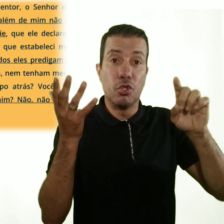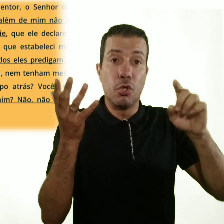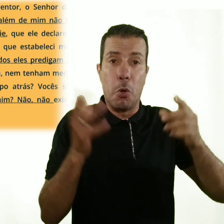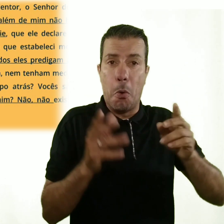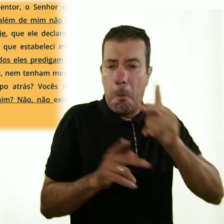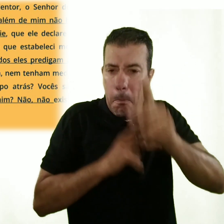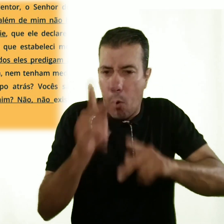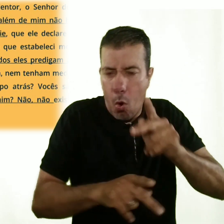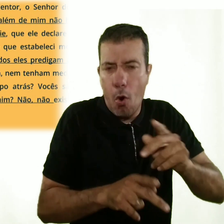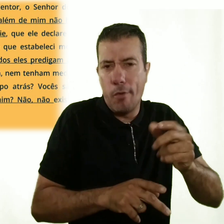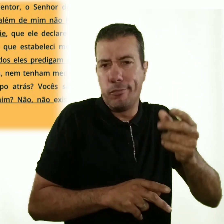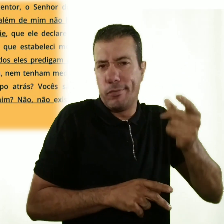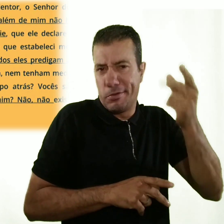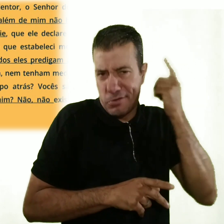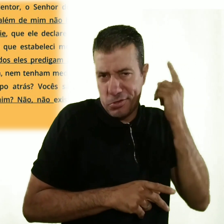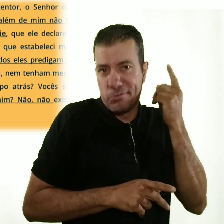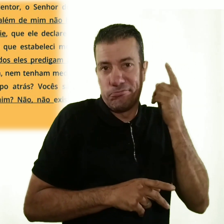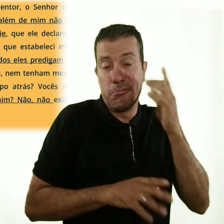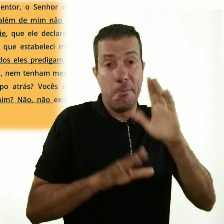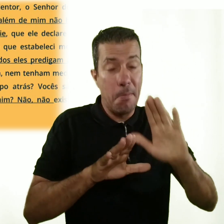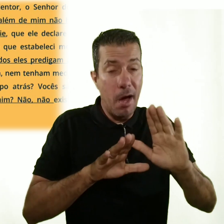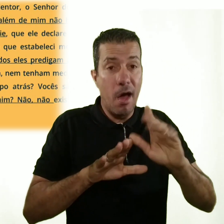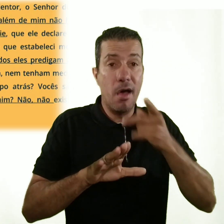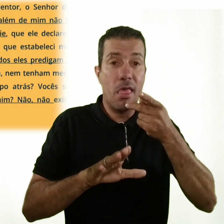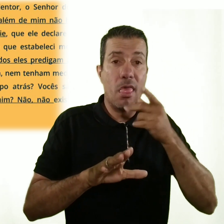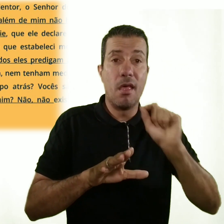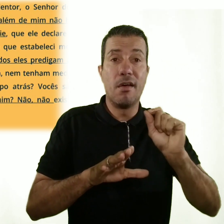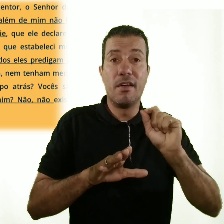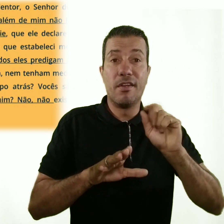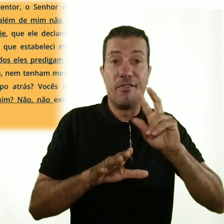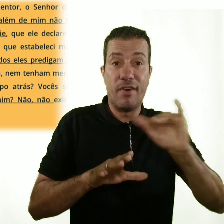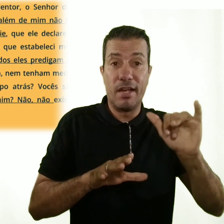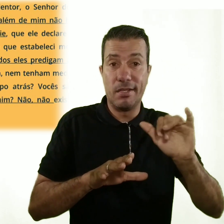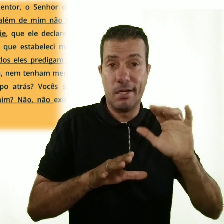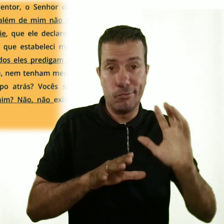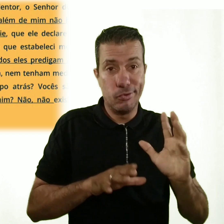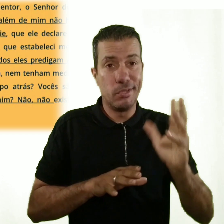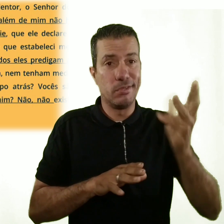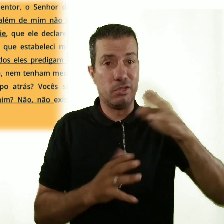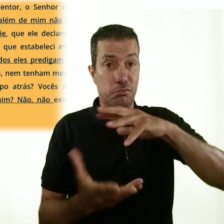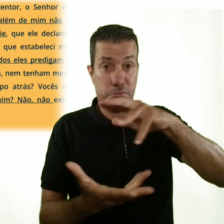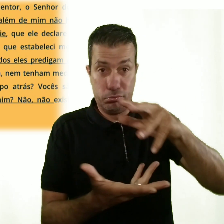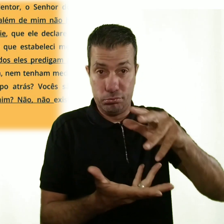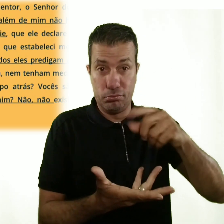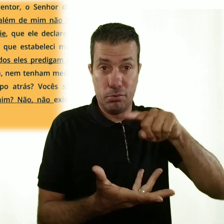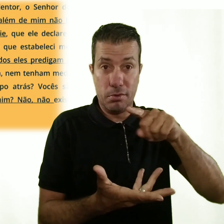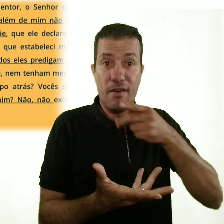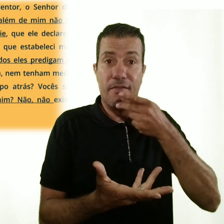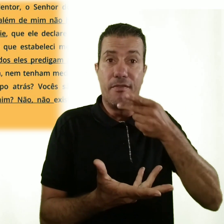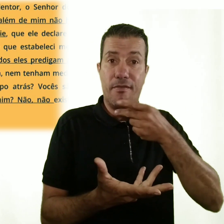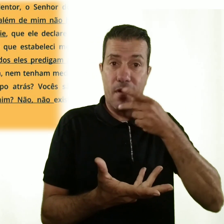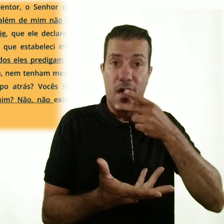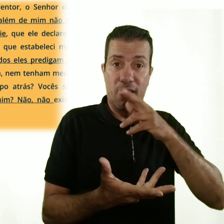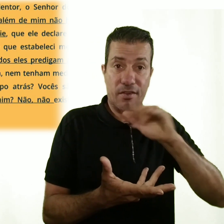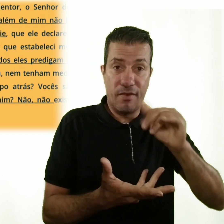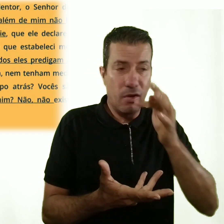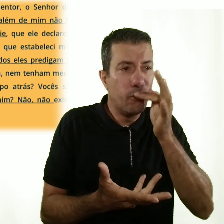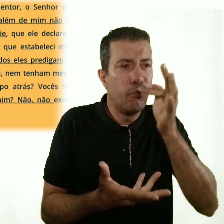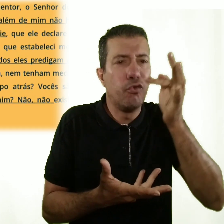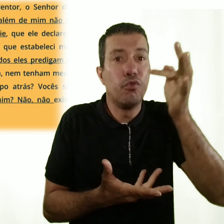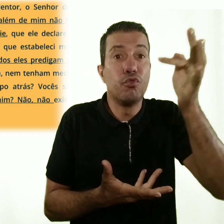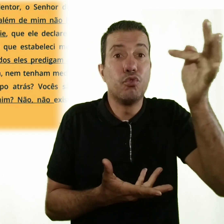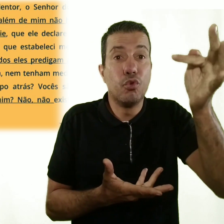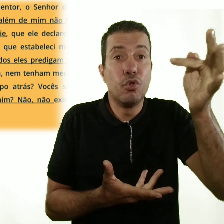e o que ainda está para vir, que todos eles predigam as coisas futuras e o que irá